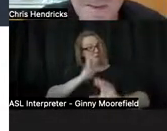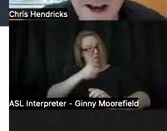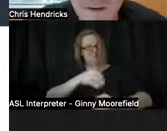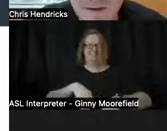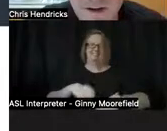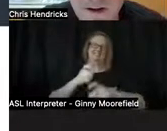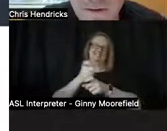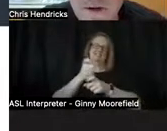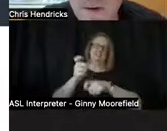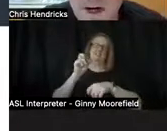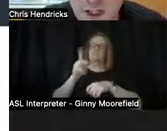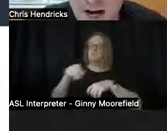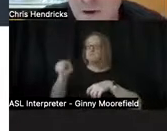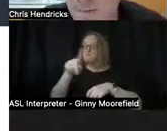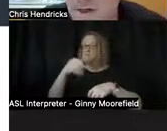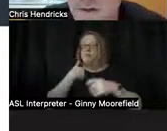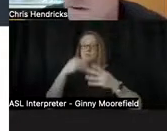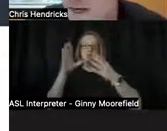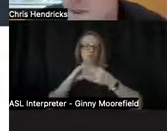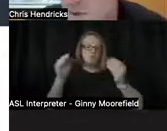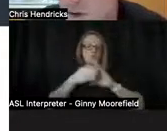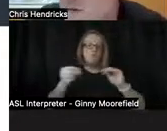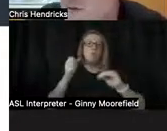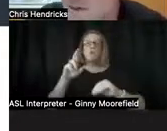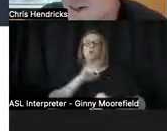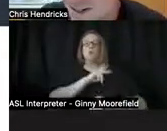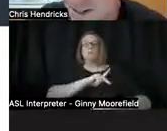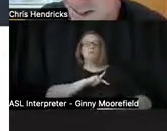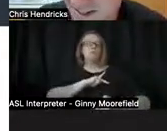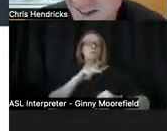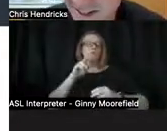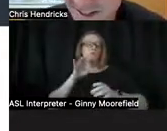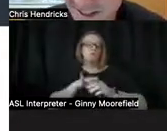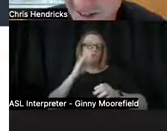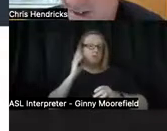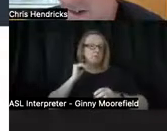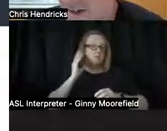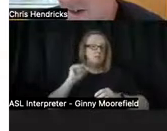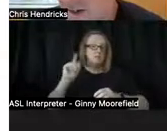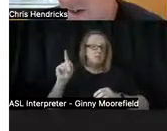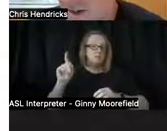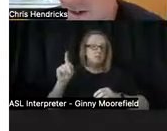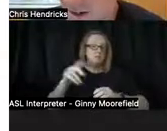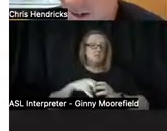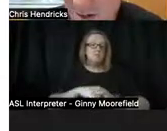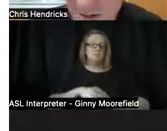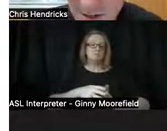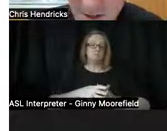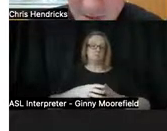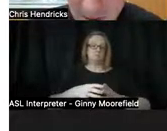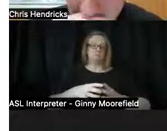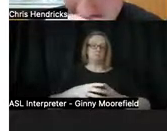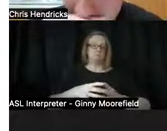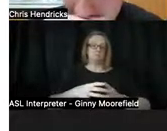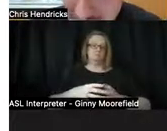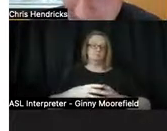alguien tiene una historia sobre haber ido a votar o alguna experiencia que la quieran compartir aquí con el resto